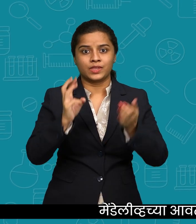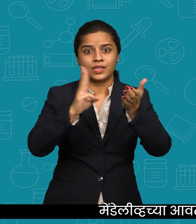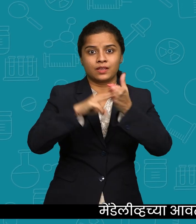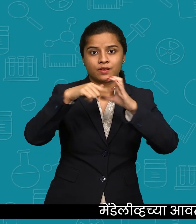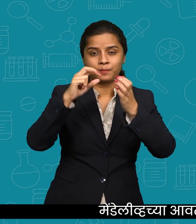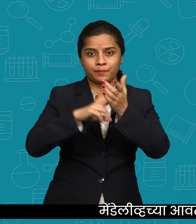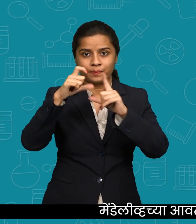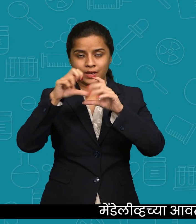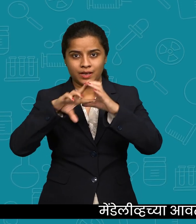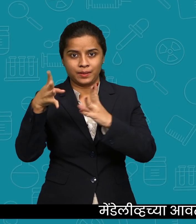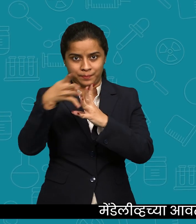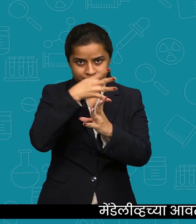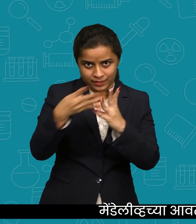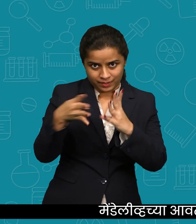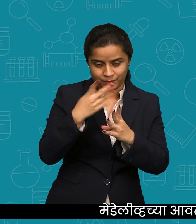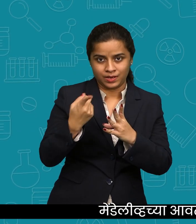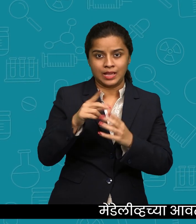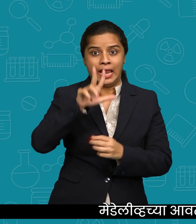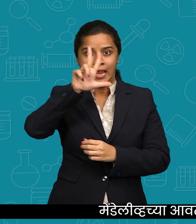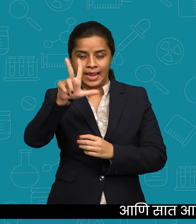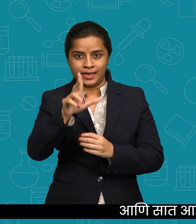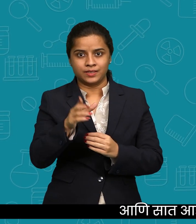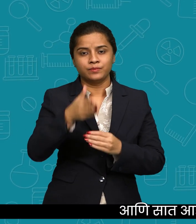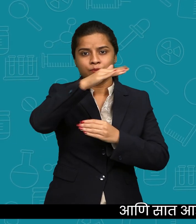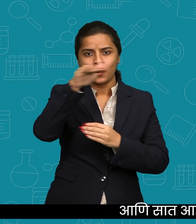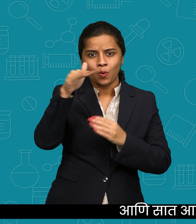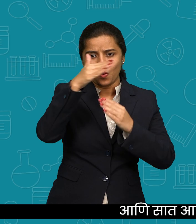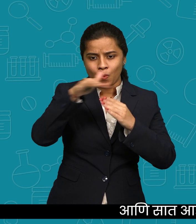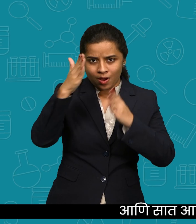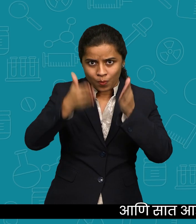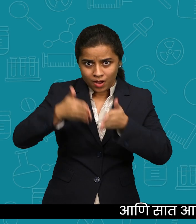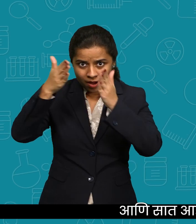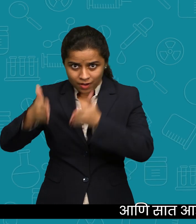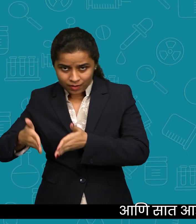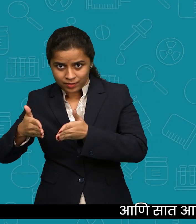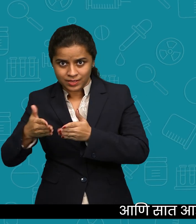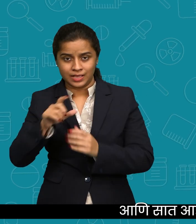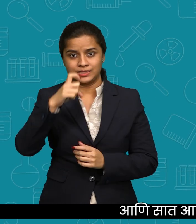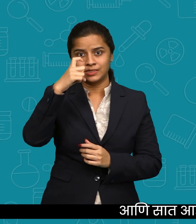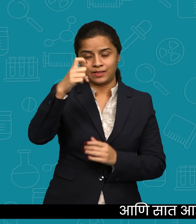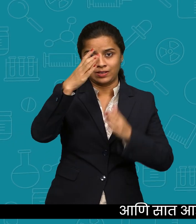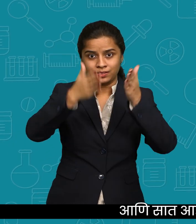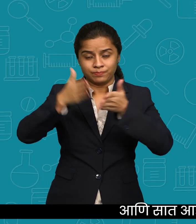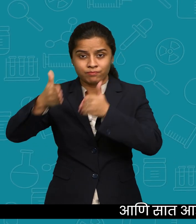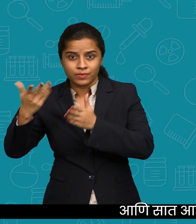मेंडेलीव्हच्या आवर्त सारणीत 8 उभ्या स्तंभांना गट आणि 7 आडव्या ओळींना आवर्त म्हणतात.